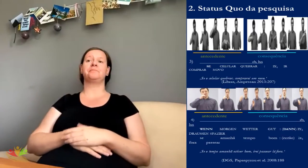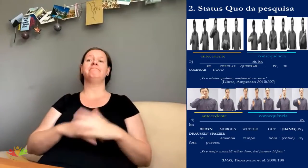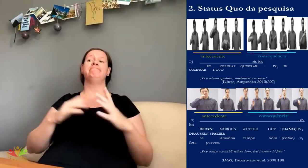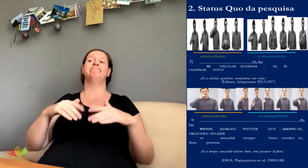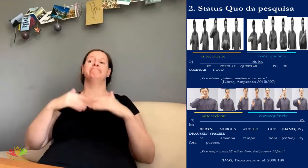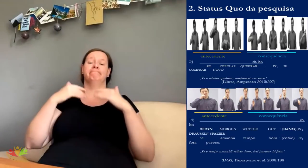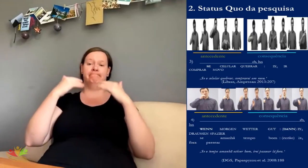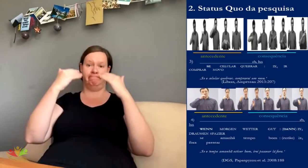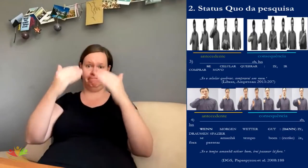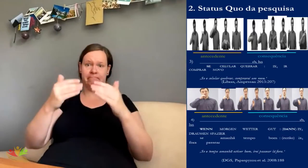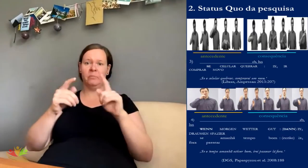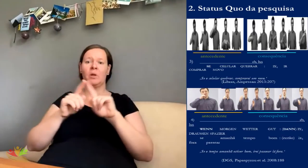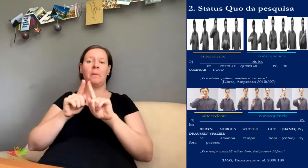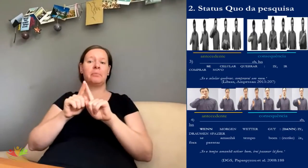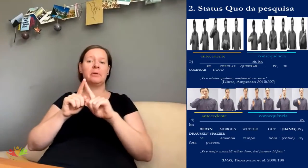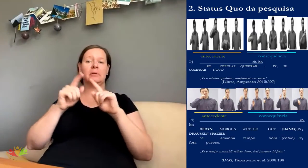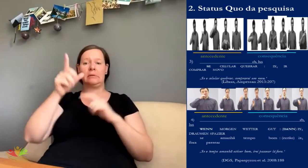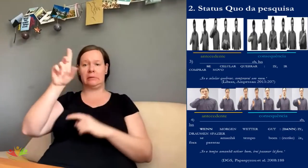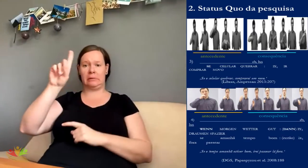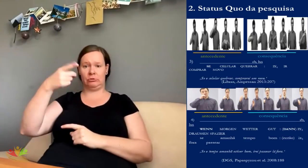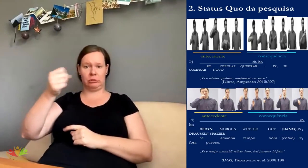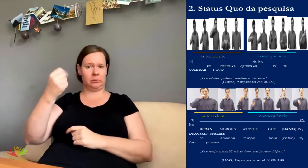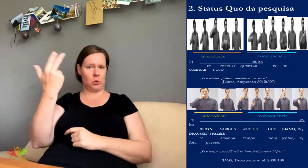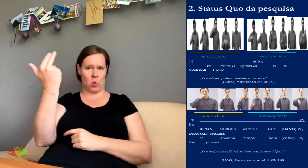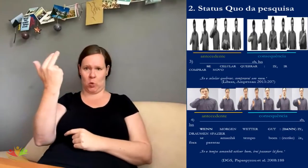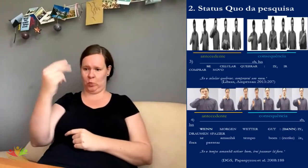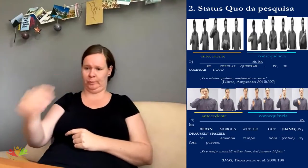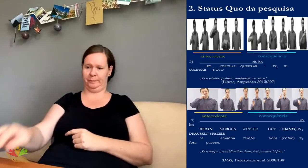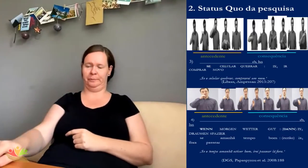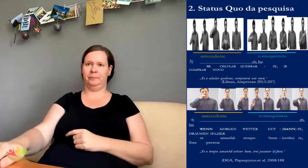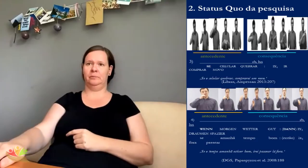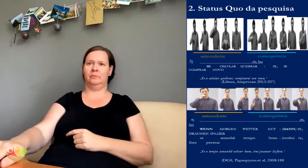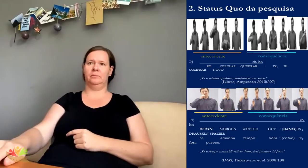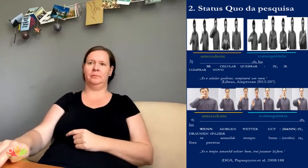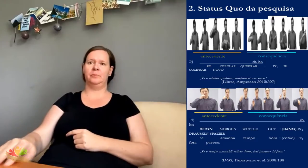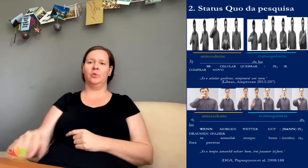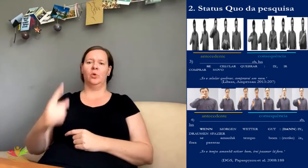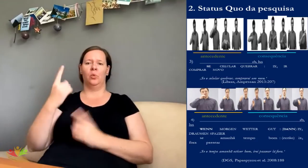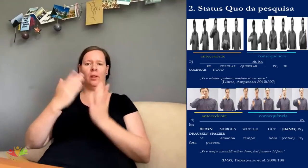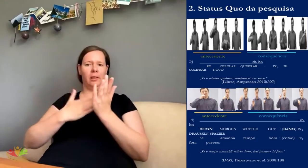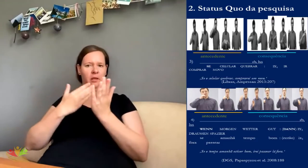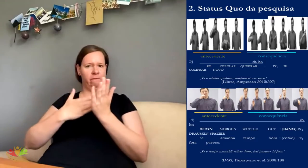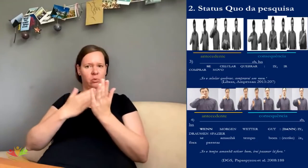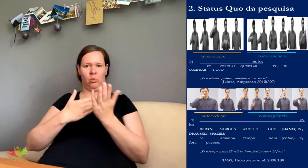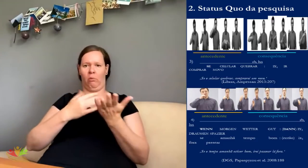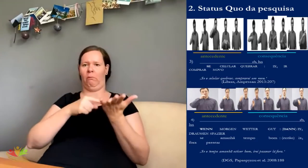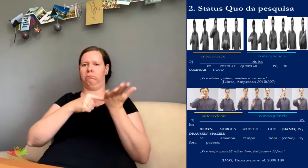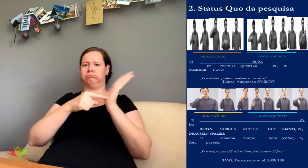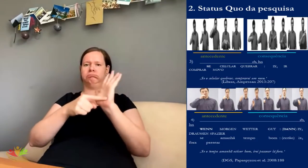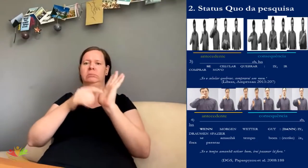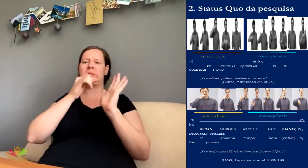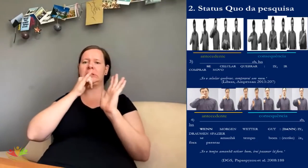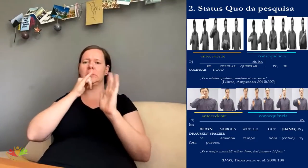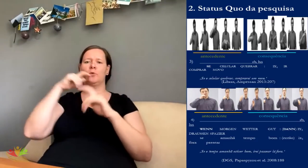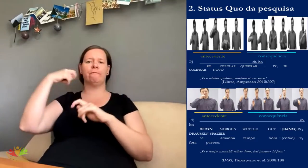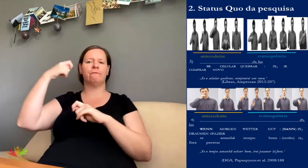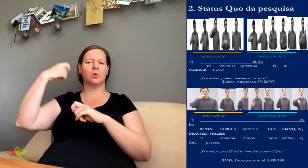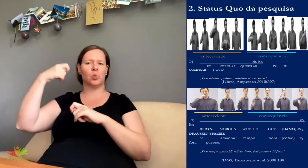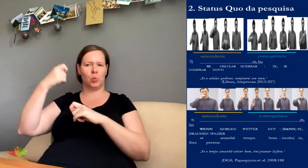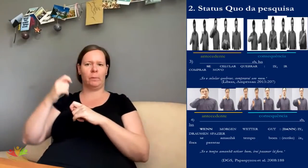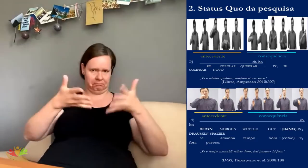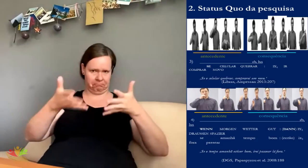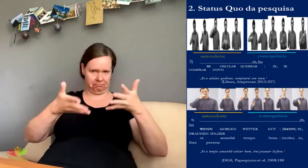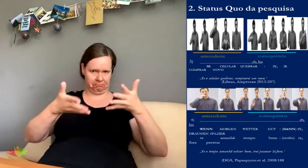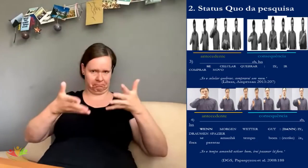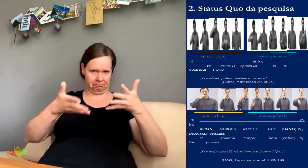novo. Então, você vê que você tem uma sentença antecedente, uma sentença consequente, onde tem a estrutura mantida